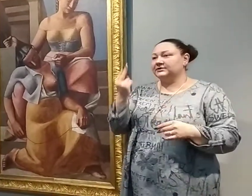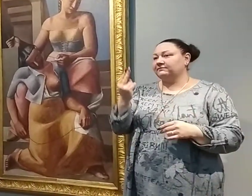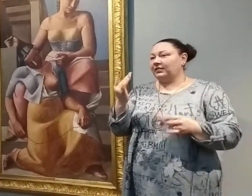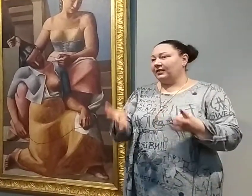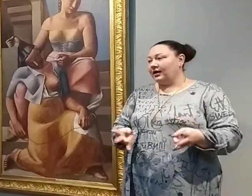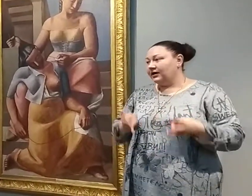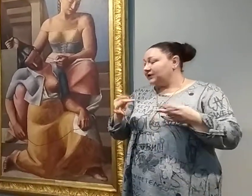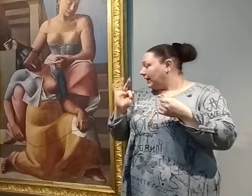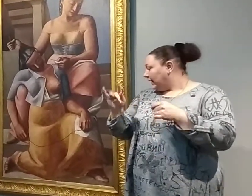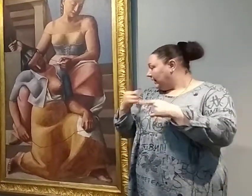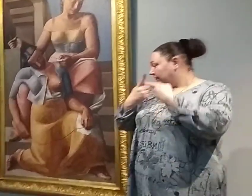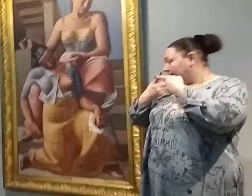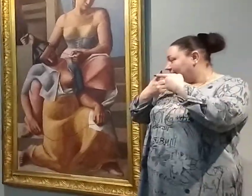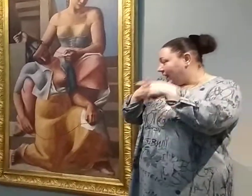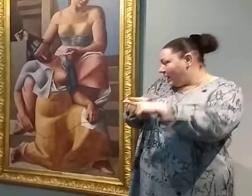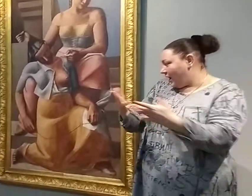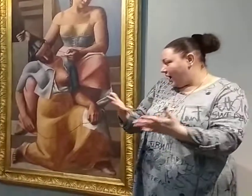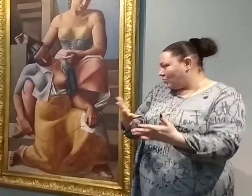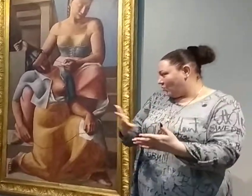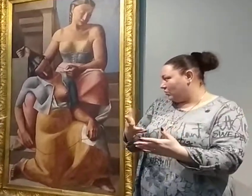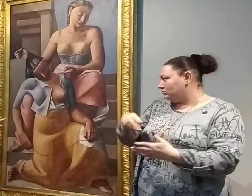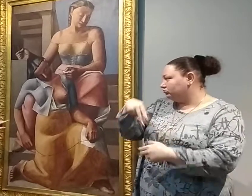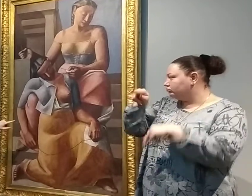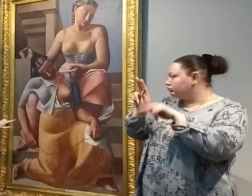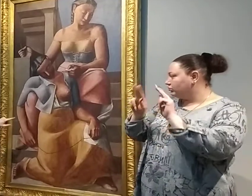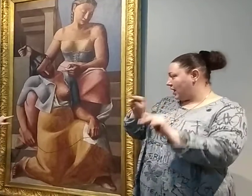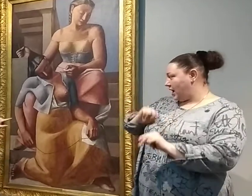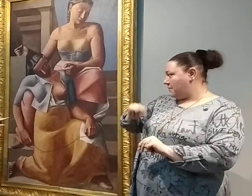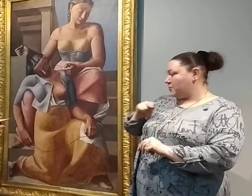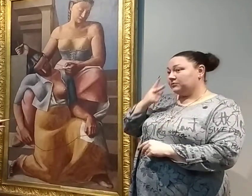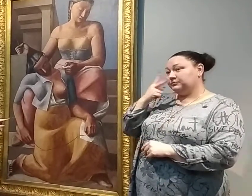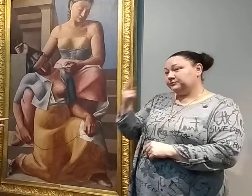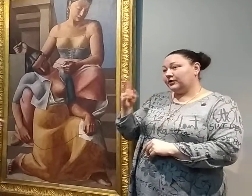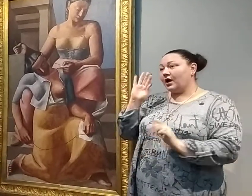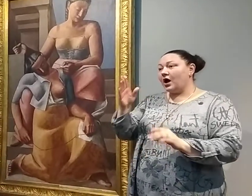технике, которую автор использует. Согласитесь,